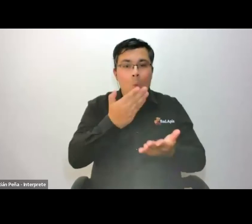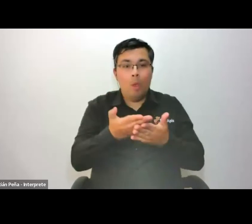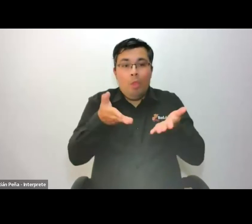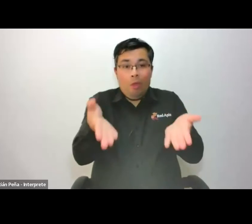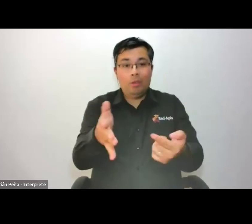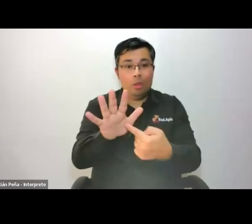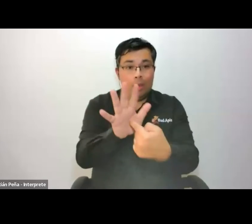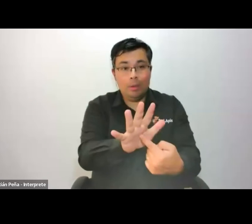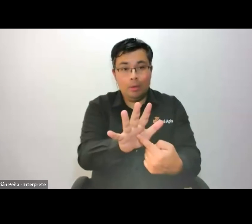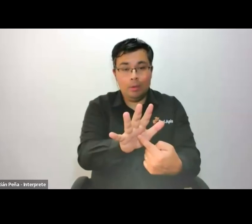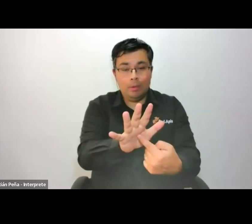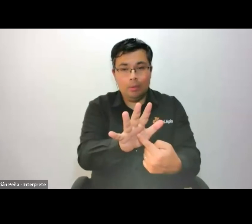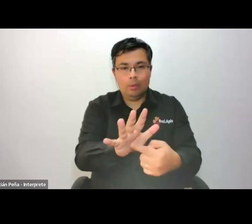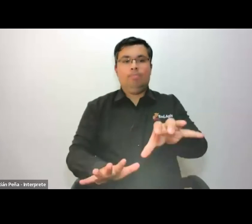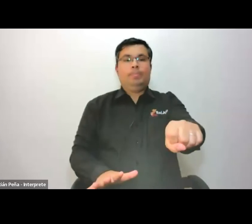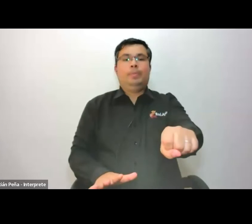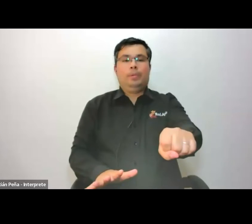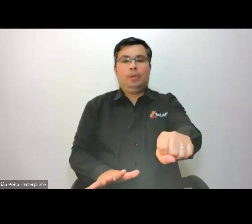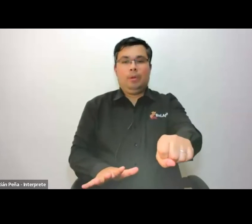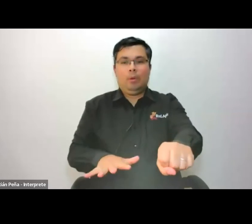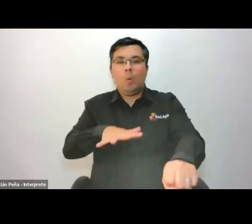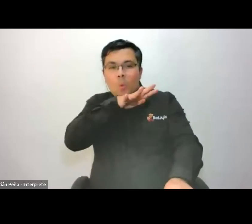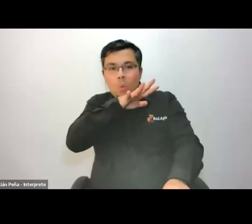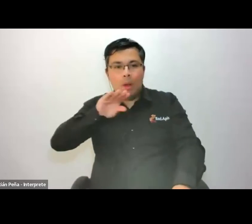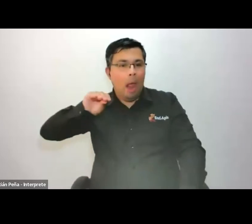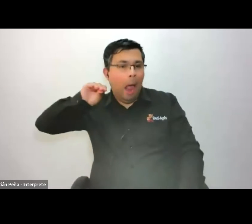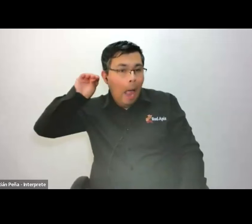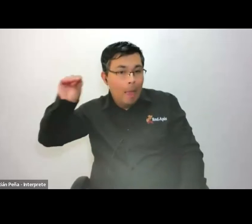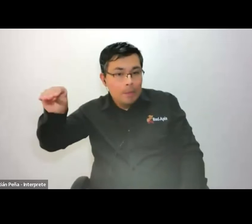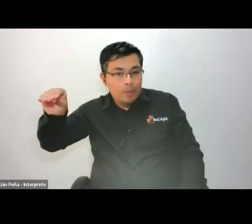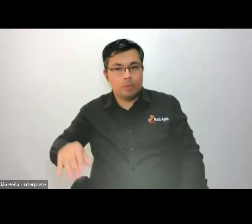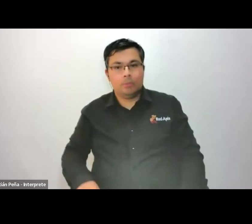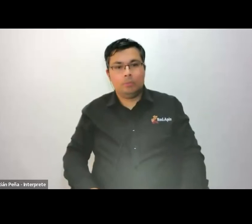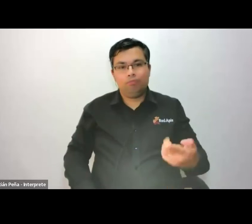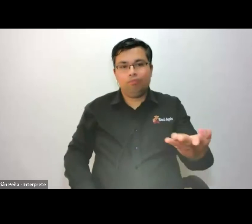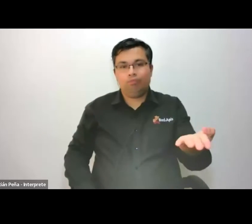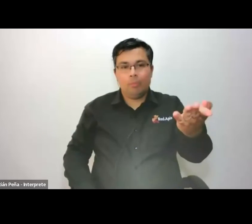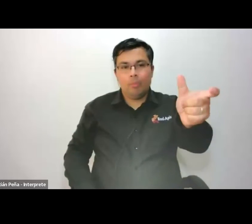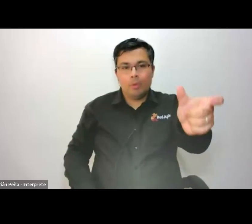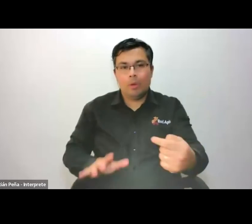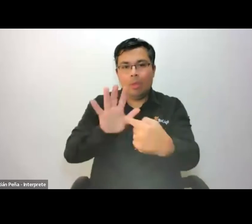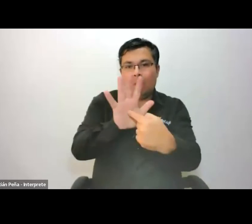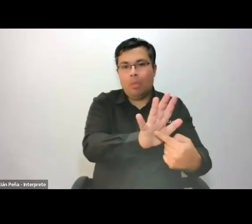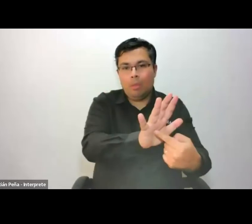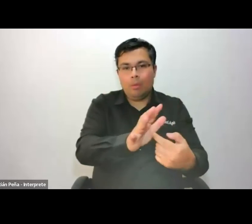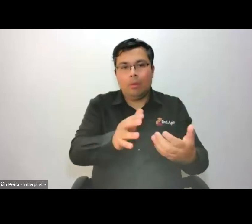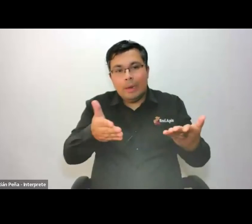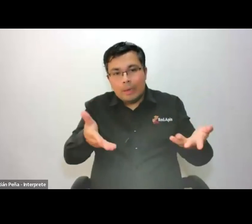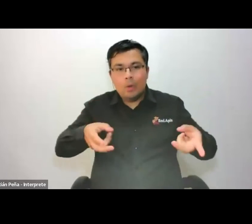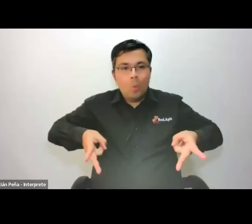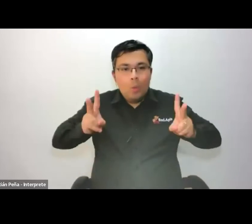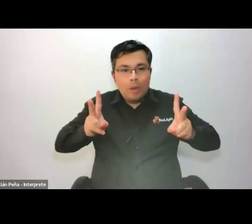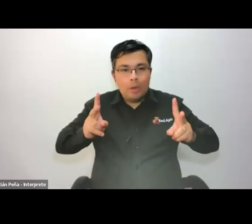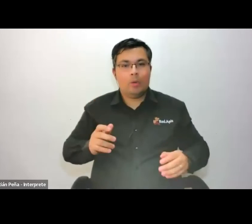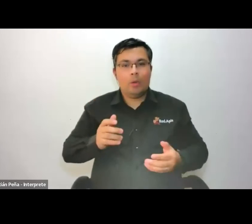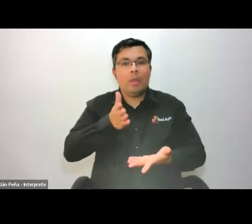y canales que nos permitan restituir ese elemento que es un derecho, ¿no?, y que por lo tanto debemos resguardar como sociedad.